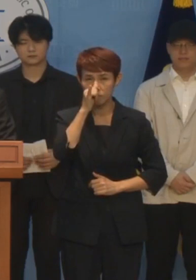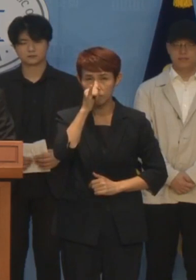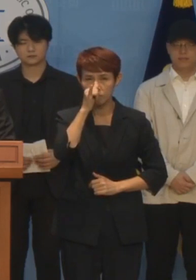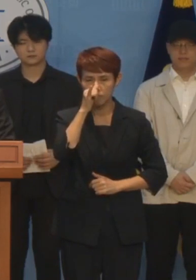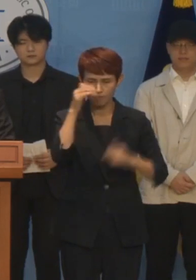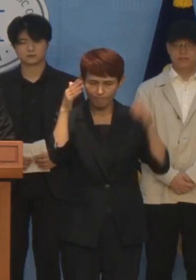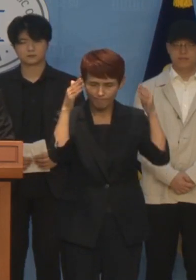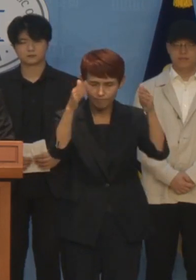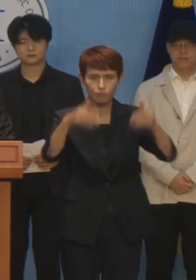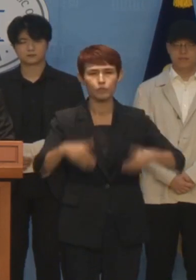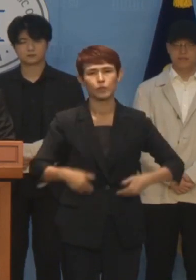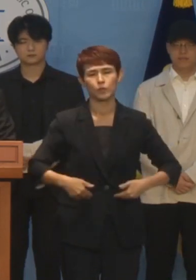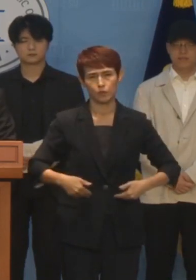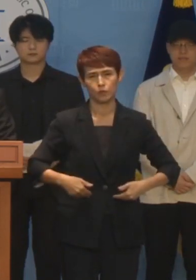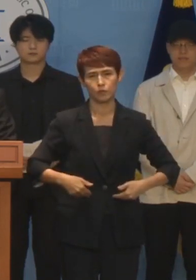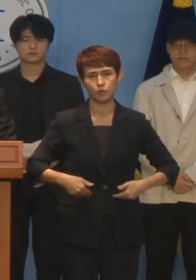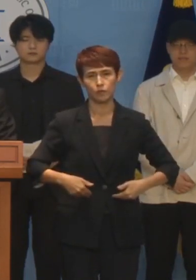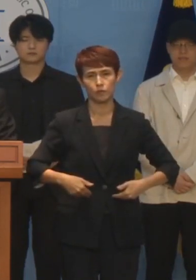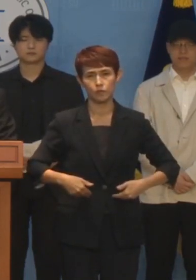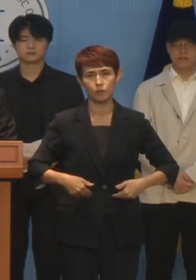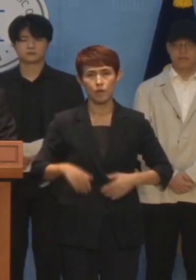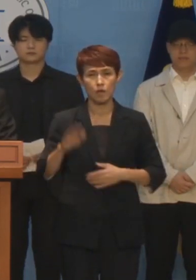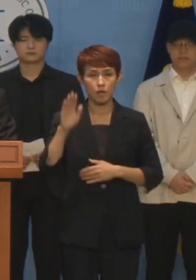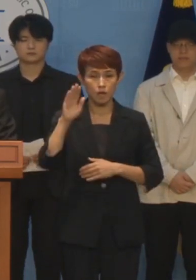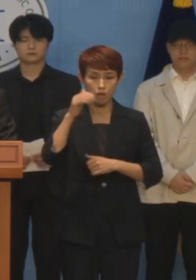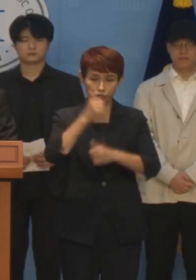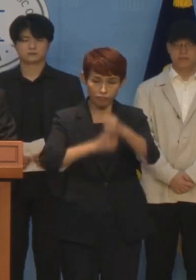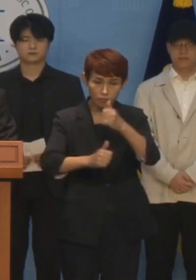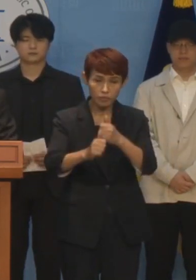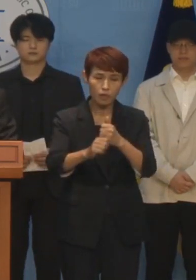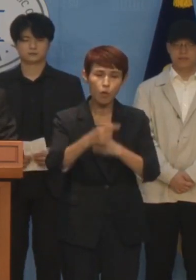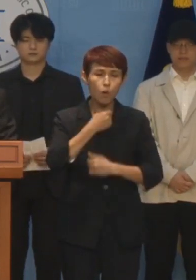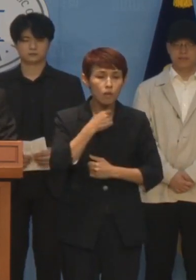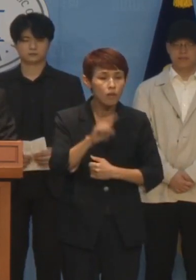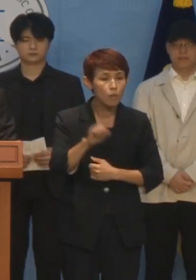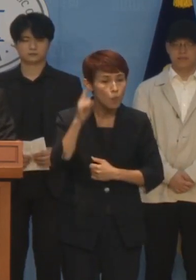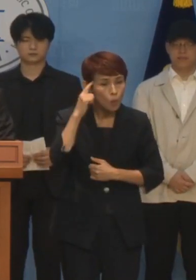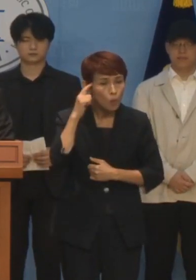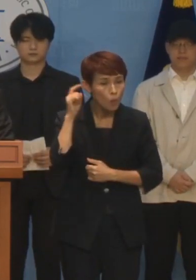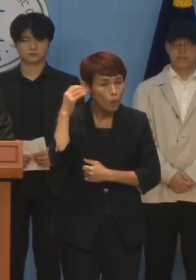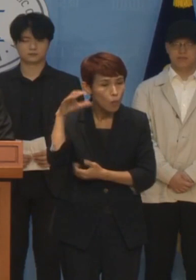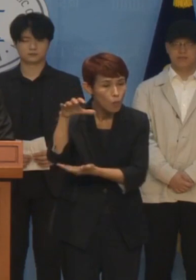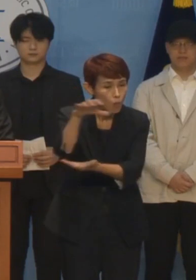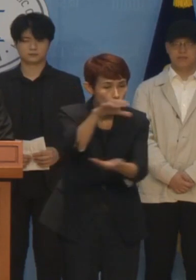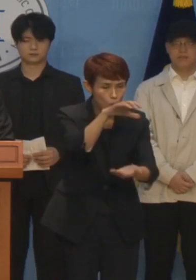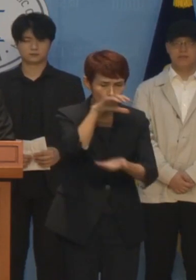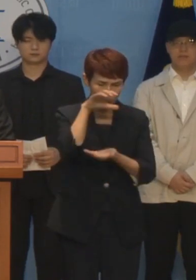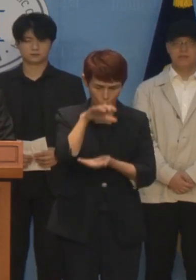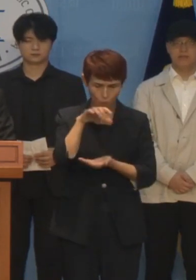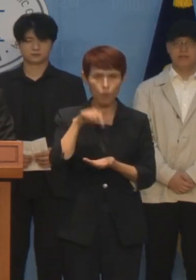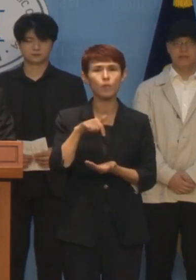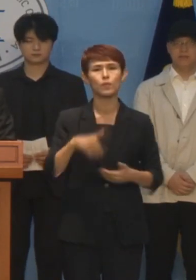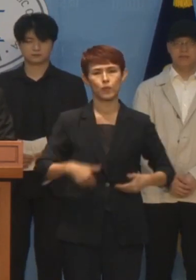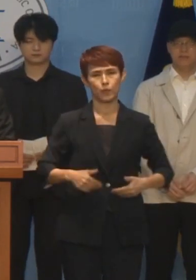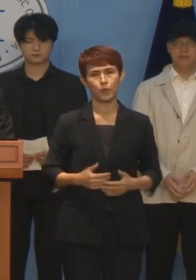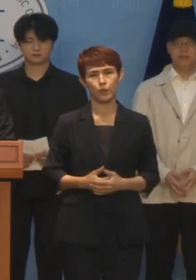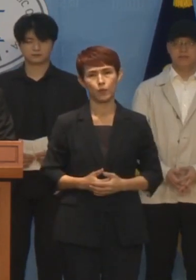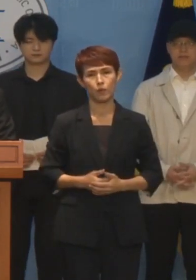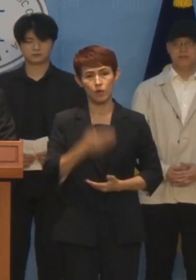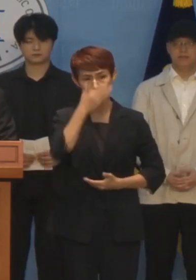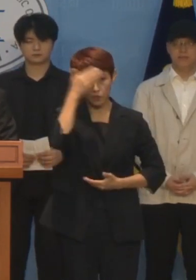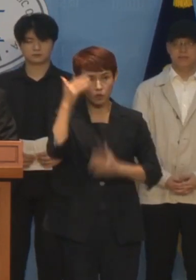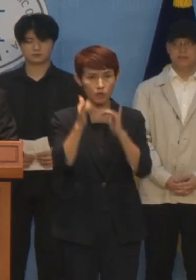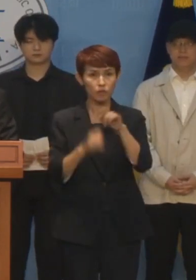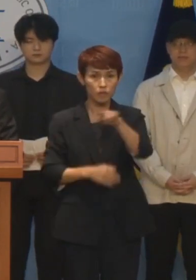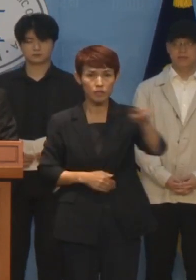초점을 맞추어야 하는 만큼 미래 세대들의 의견이 실질적으로 반영되어야 합니다. 청년들이